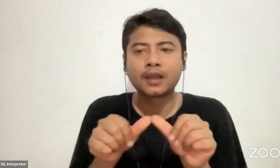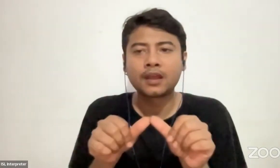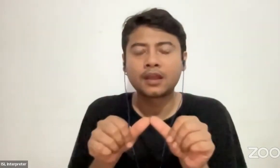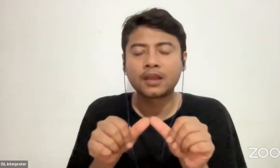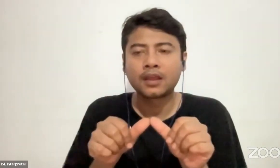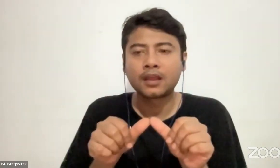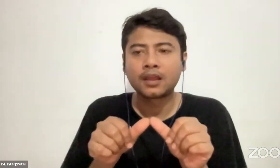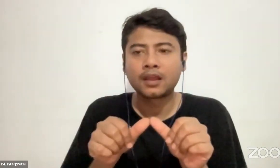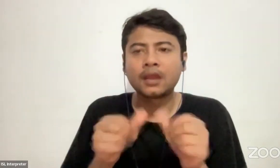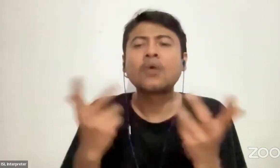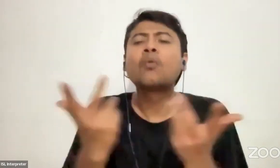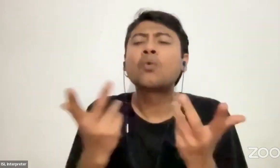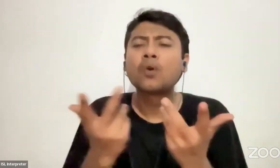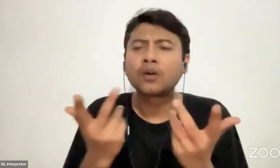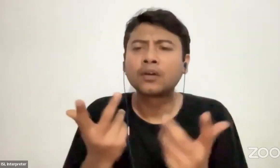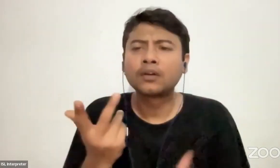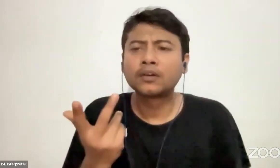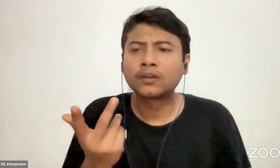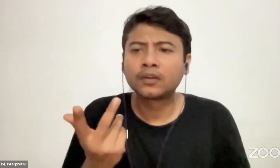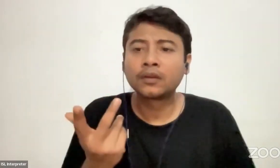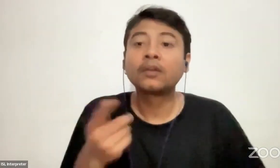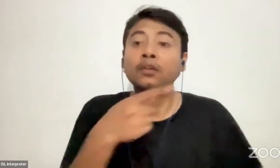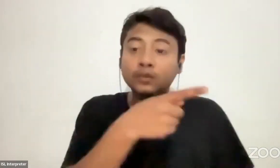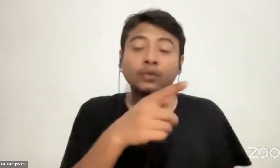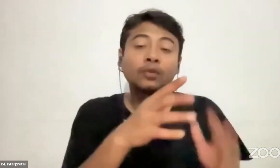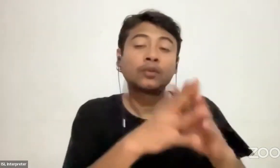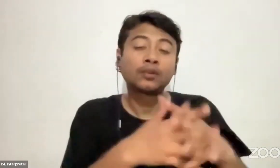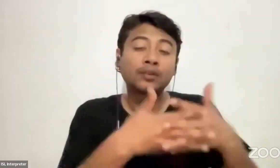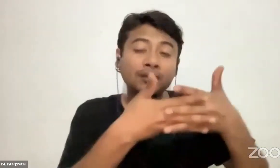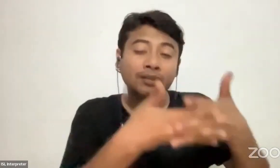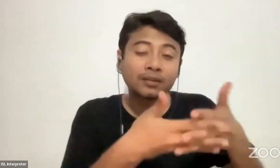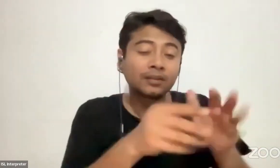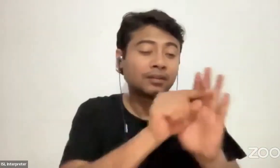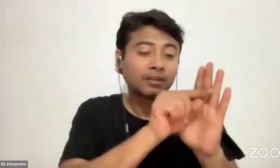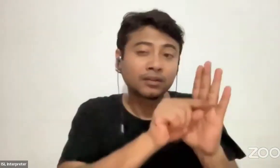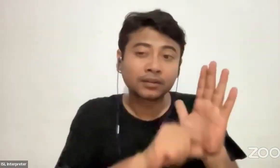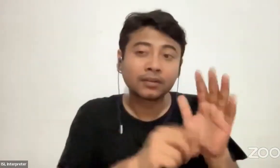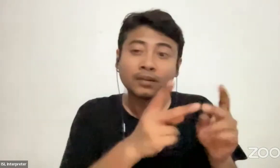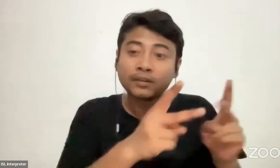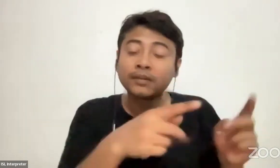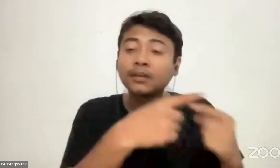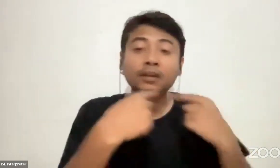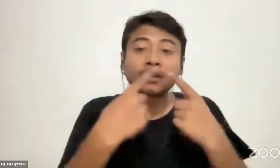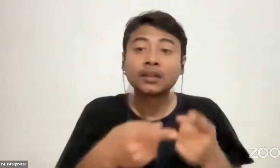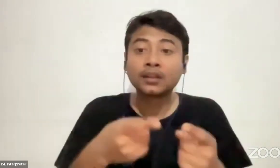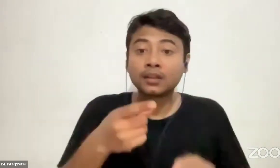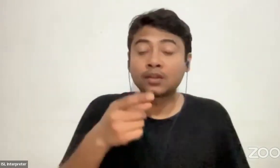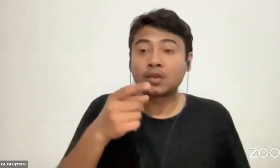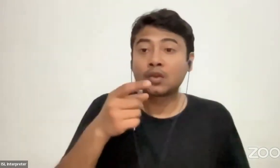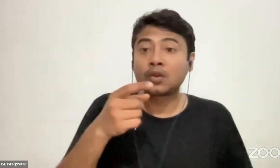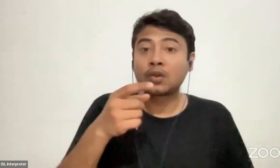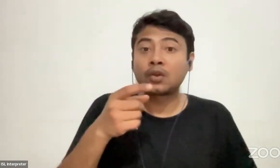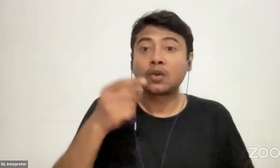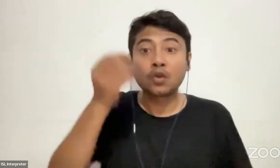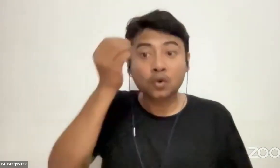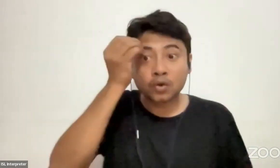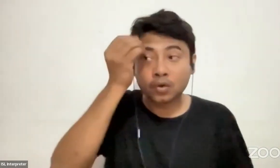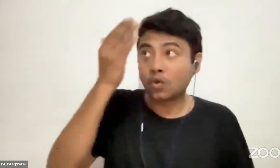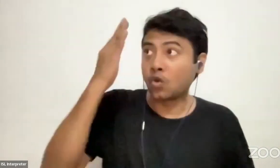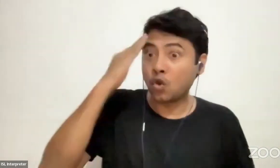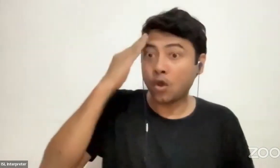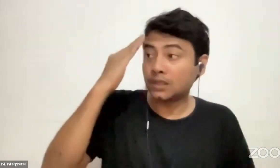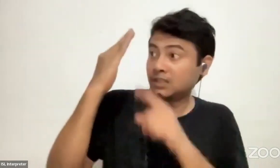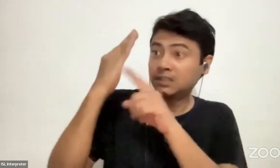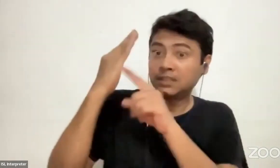वह होती है जिसको प्राप्त करने के बाद व्यक्ति मुक्त हो जाए, मुक्त हो जाए अर्थात इस भौतिक कलेशों